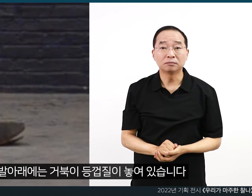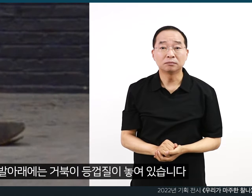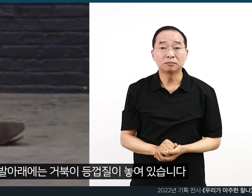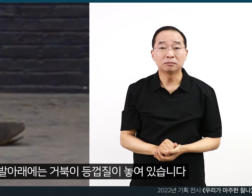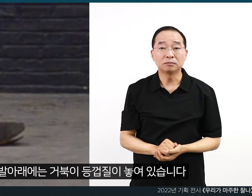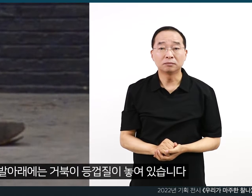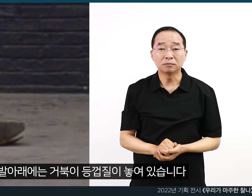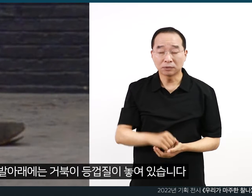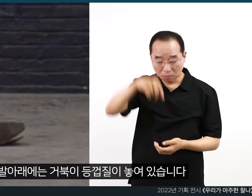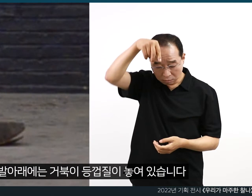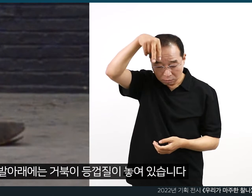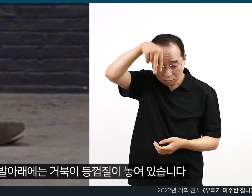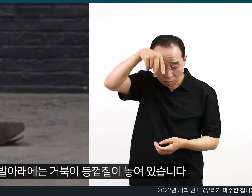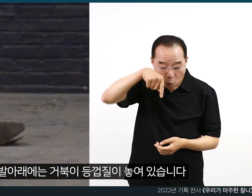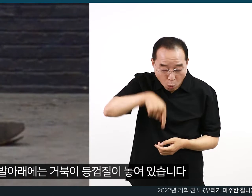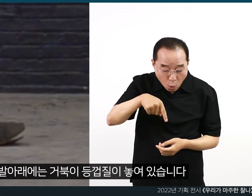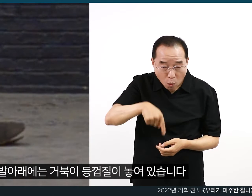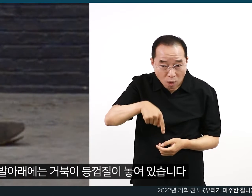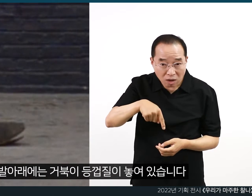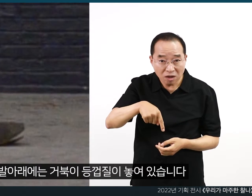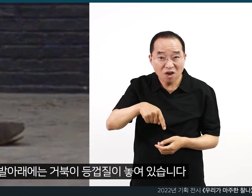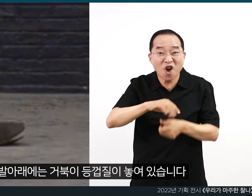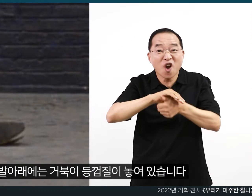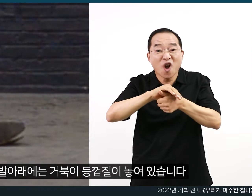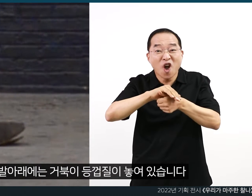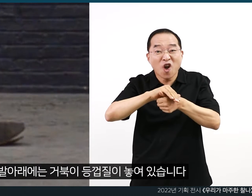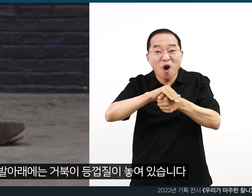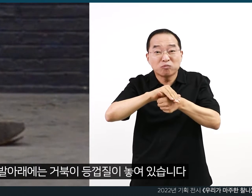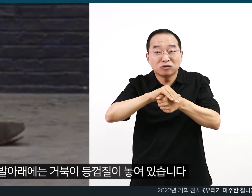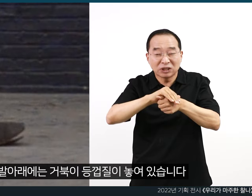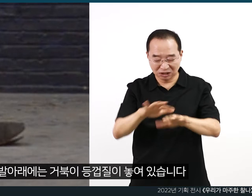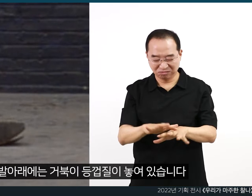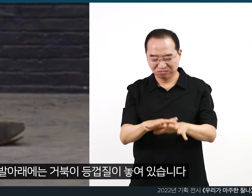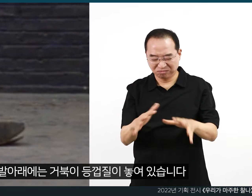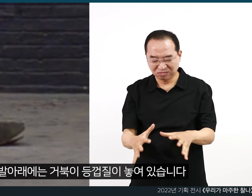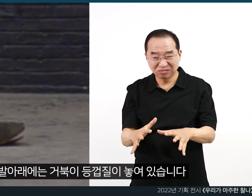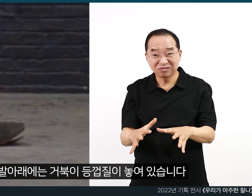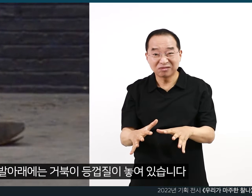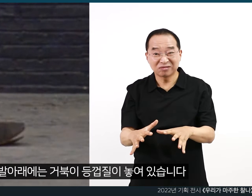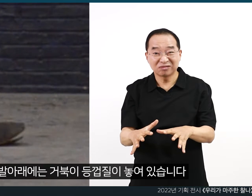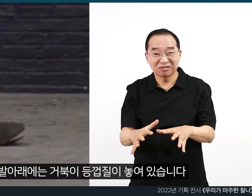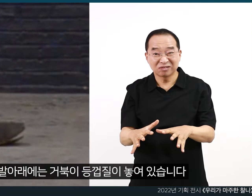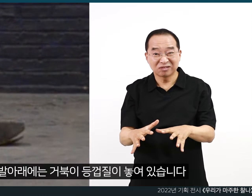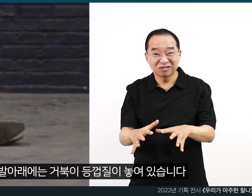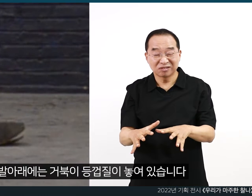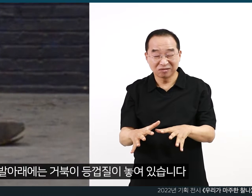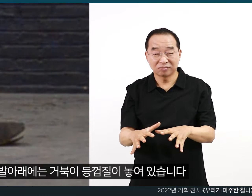그리고 발 아래에는 거북이 등껍질이 놓여 있습니다.